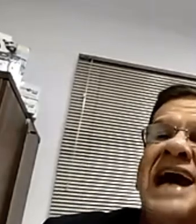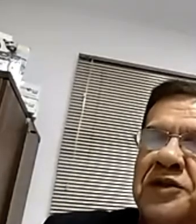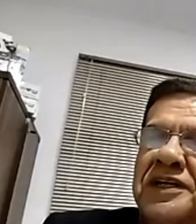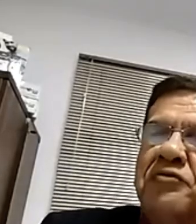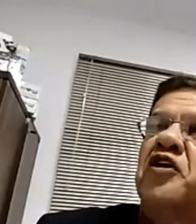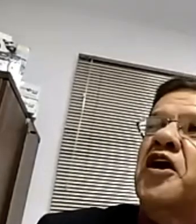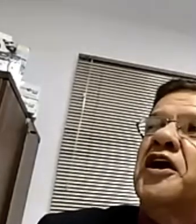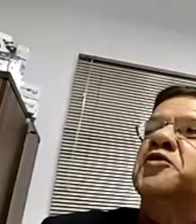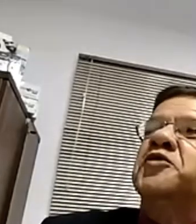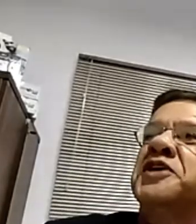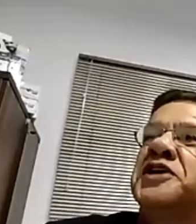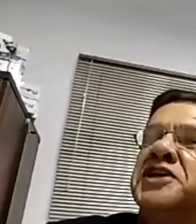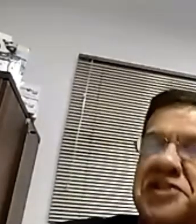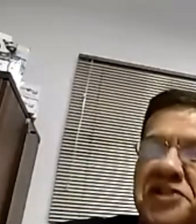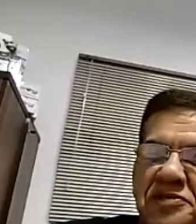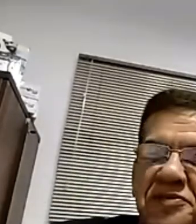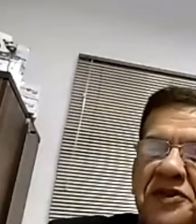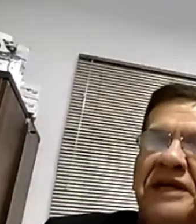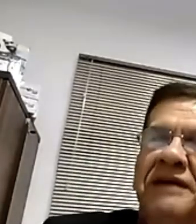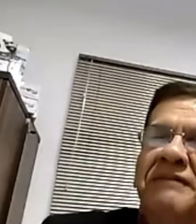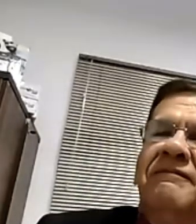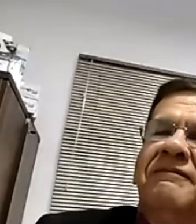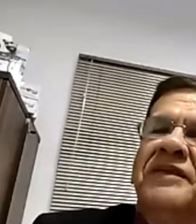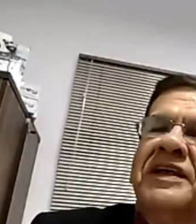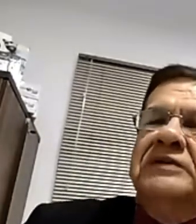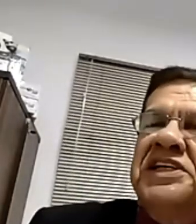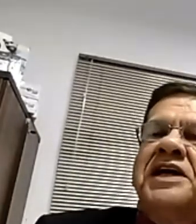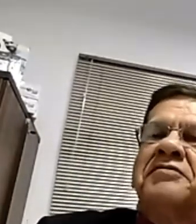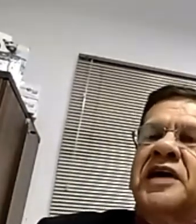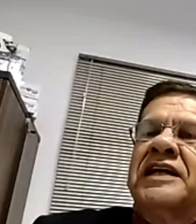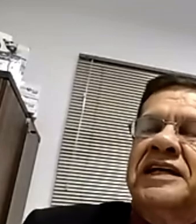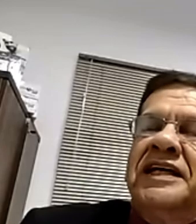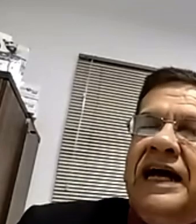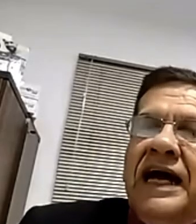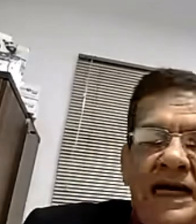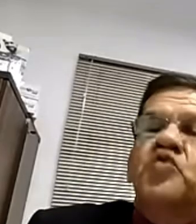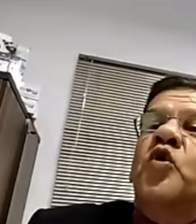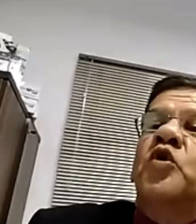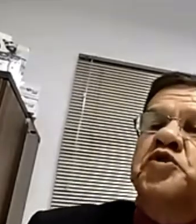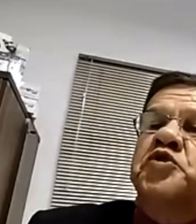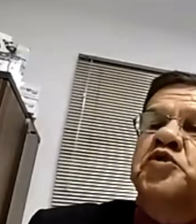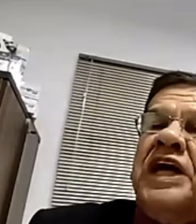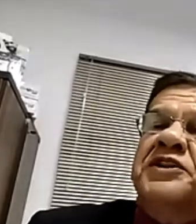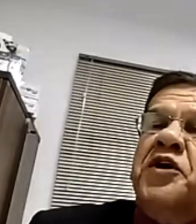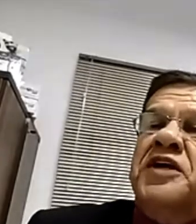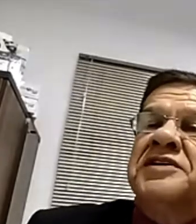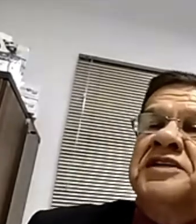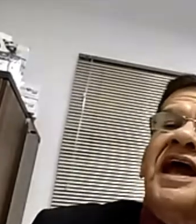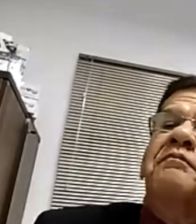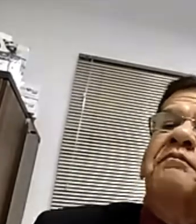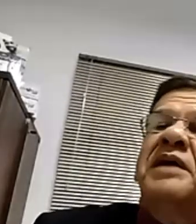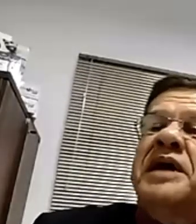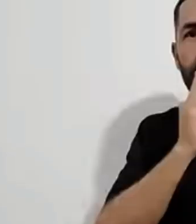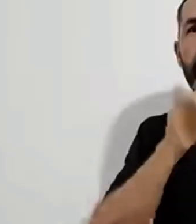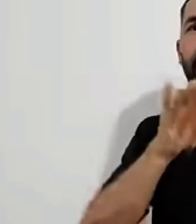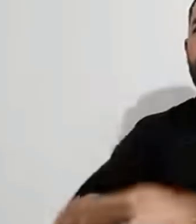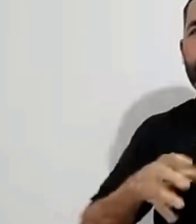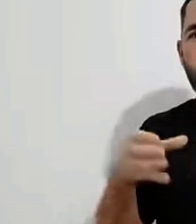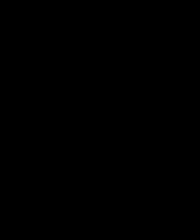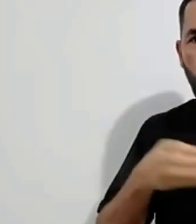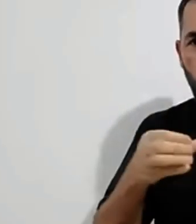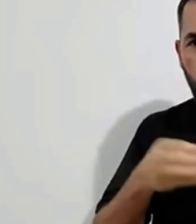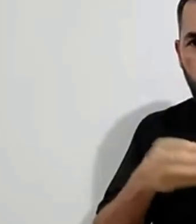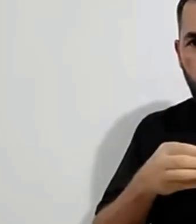né? Fora do ritmo, né? Não sei se vocês já viram algum conjunto está tocando e de repente um dos